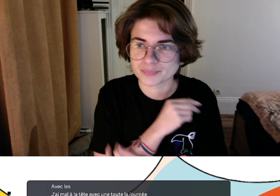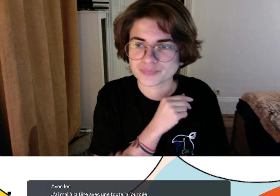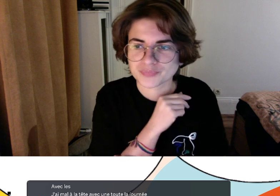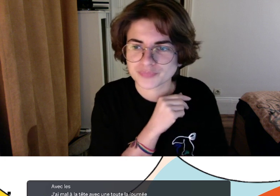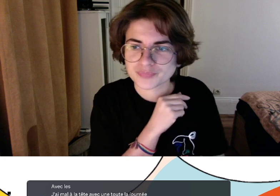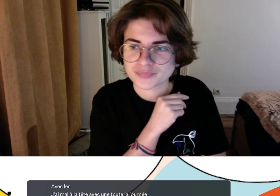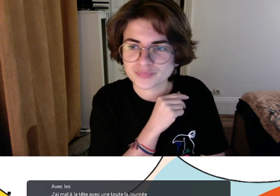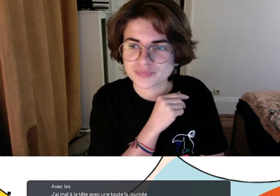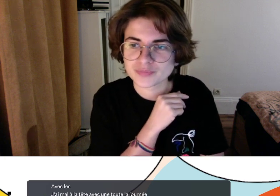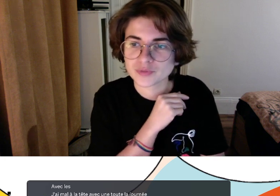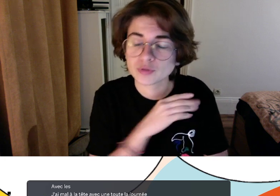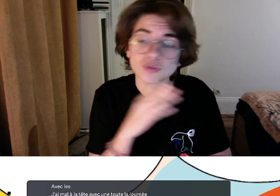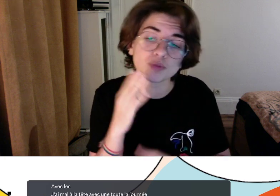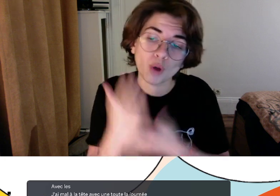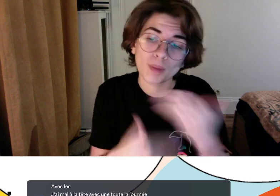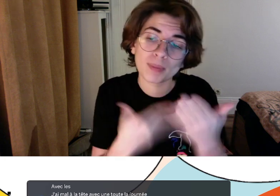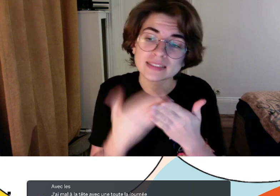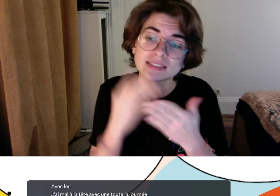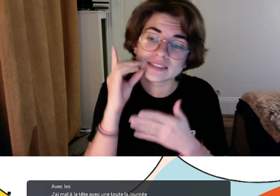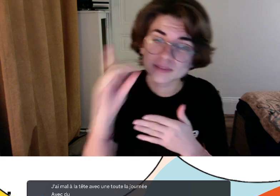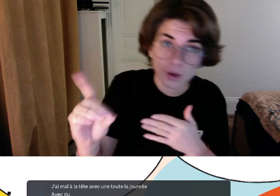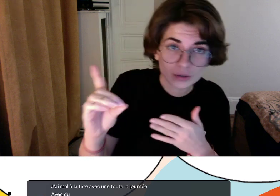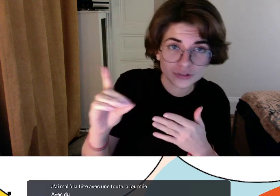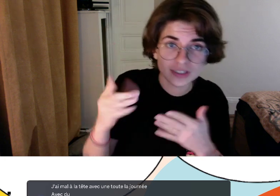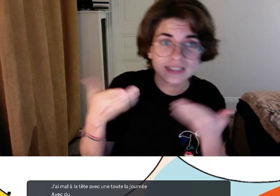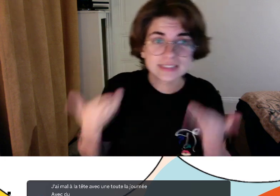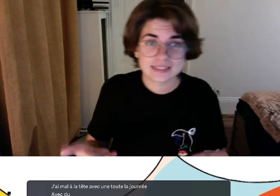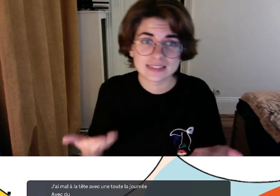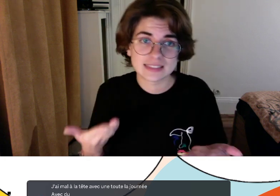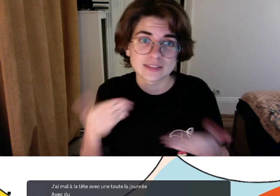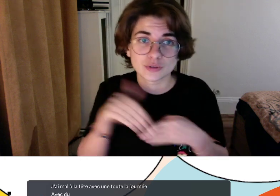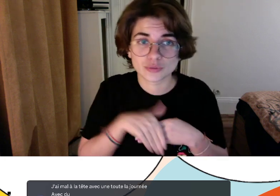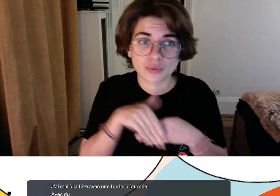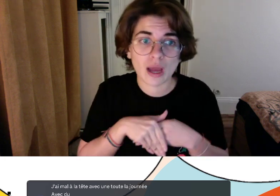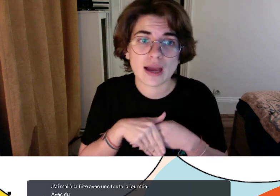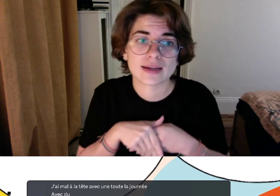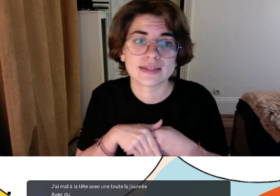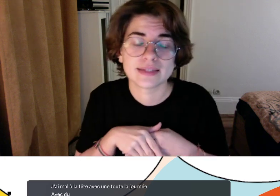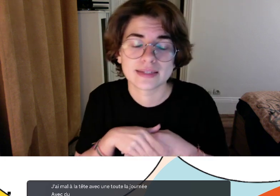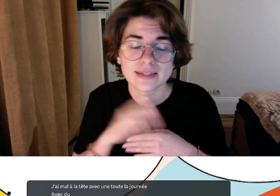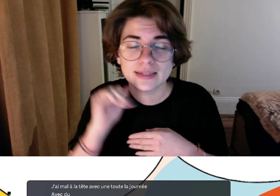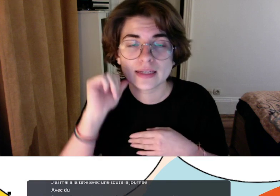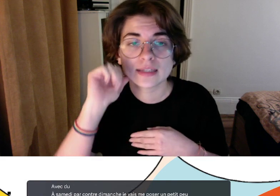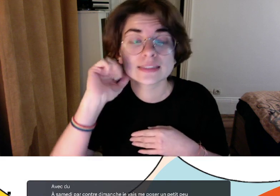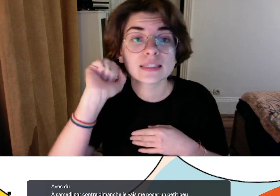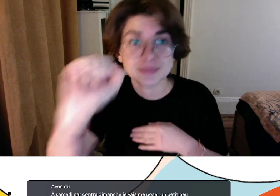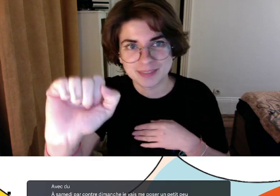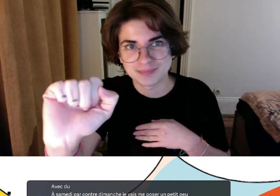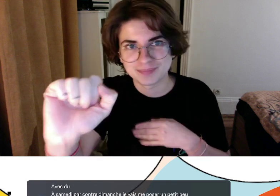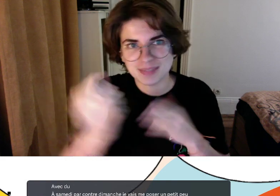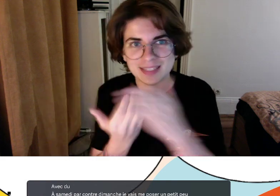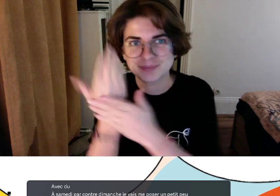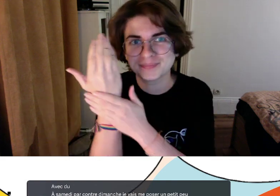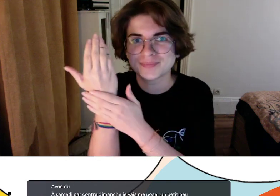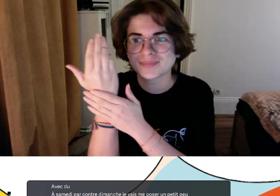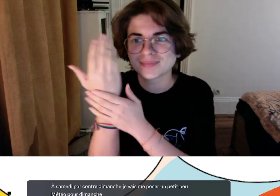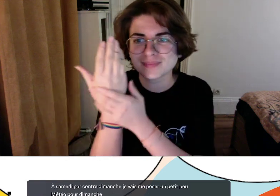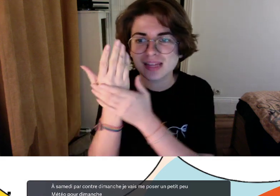peu. Donc, pour remplacer dimanche, c'est ce soir et samedi